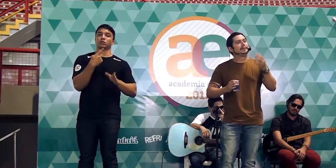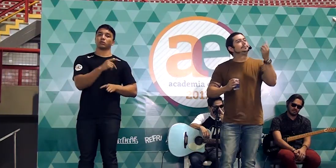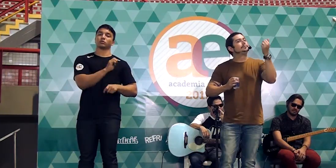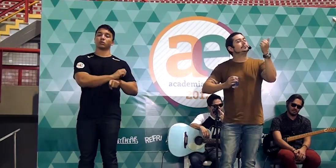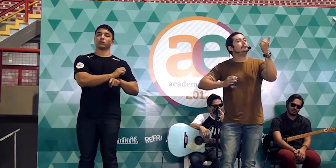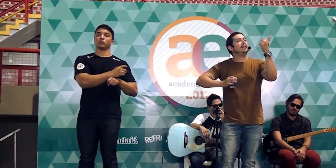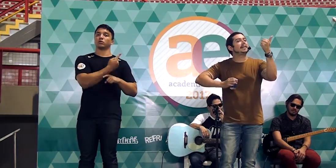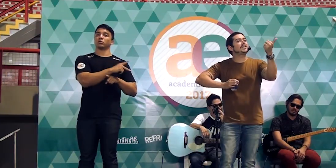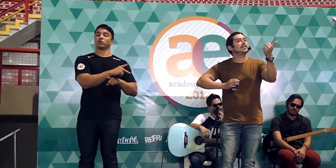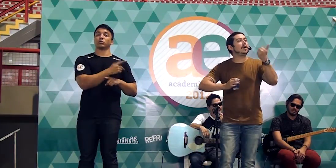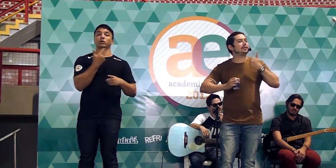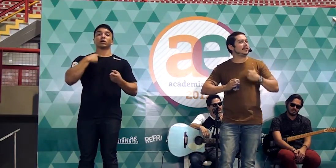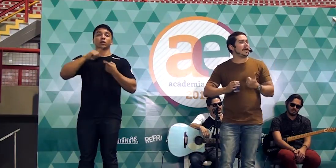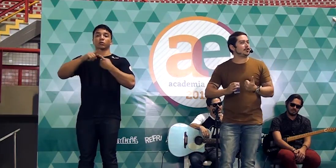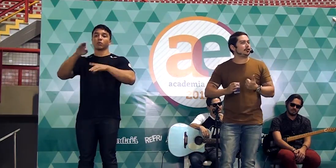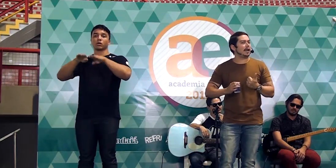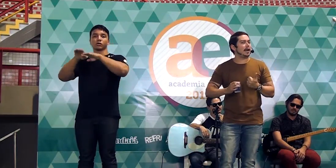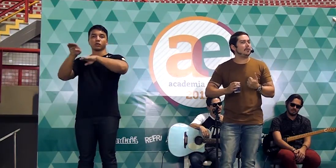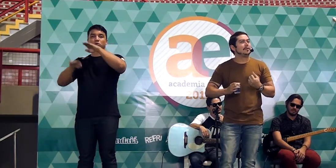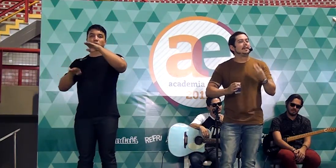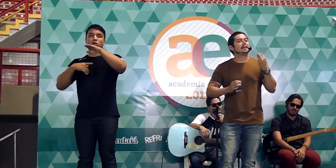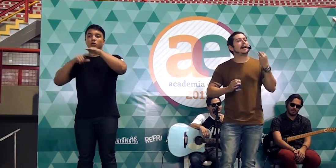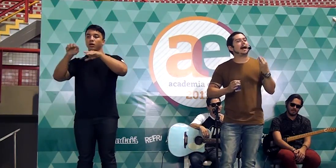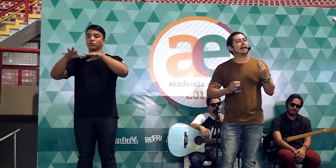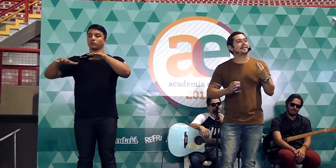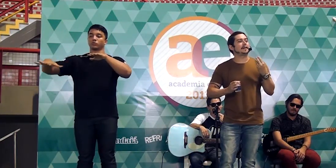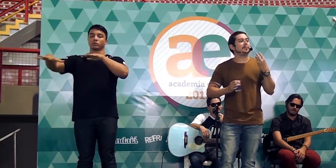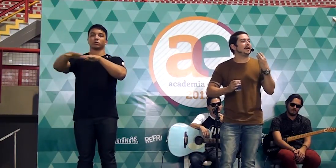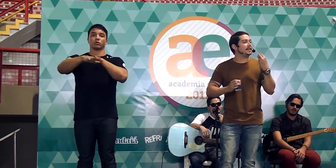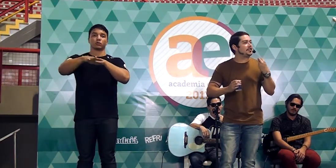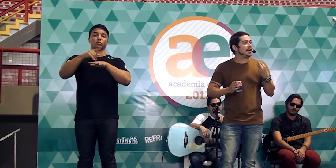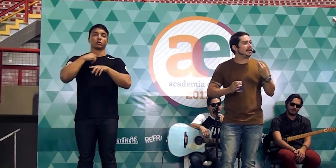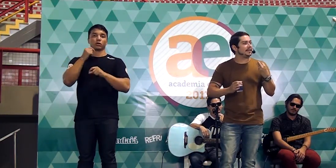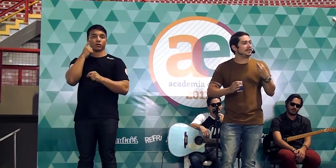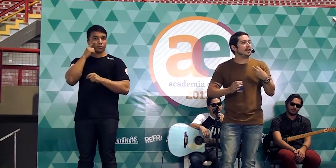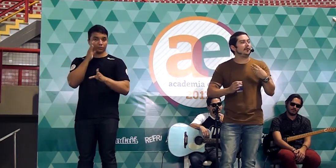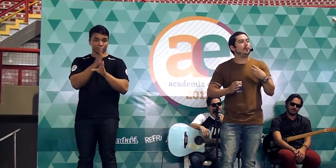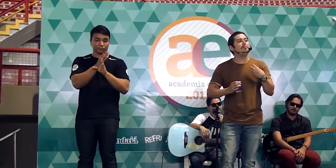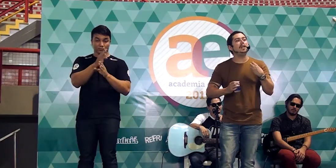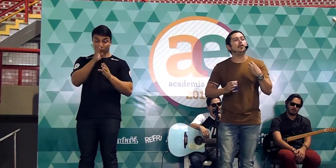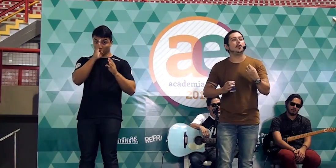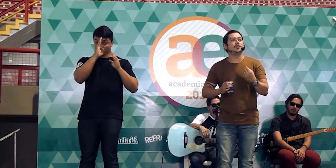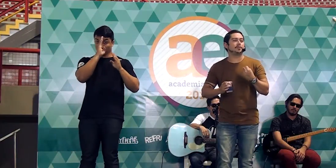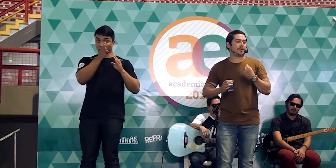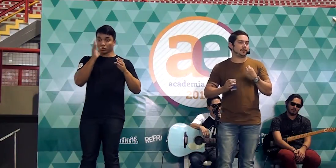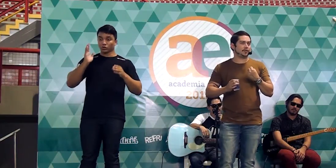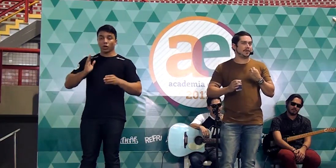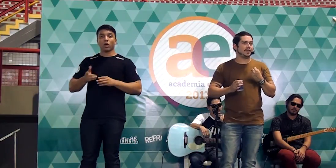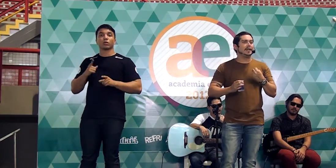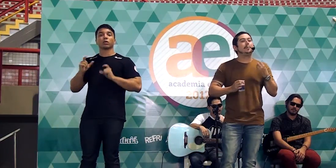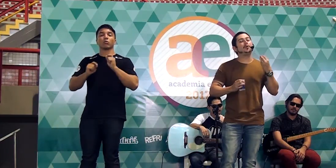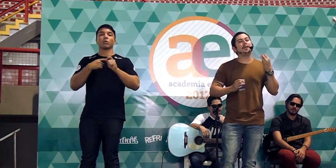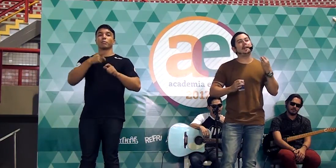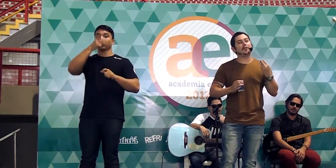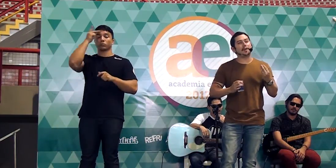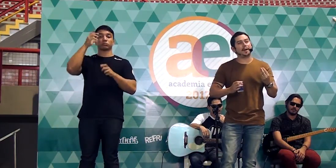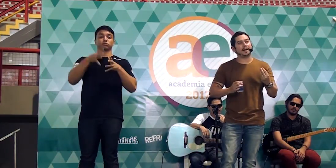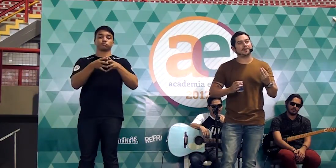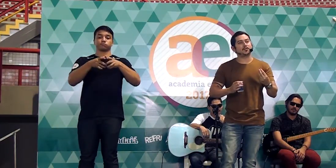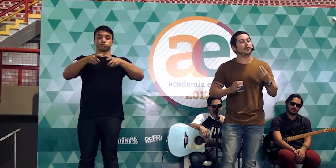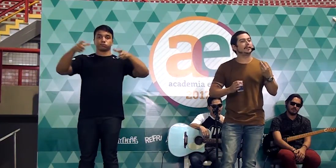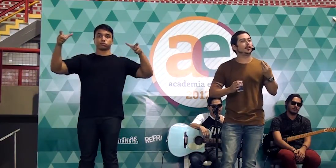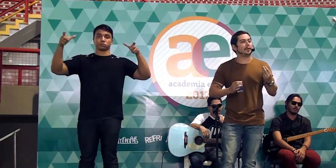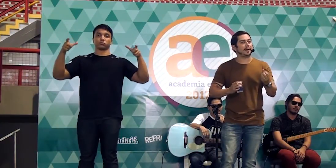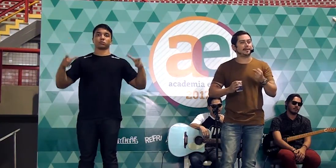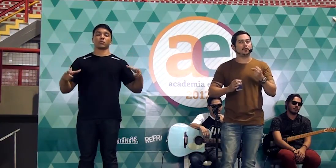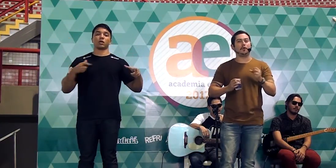certo? A desigualdade regional. Cara, essa campanha das diretas levou milhões de pessoas. E por incrível que